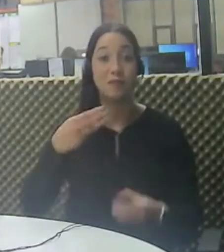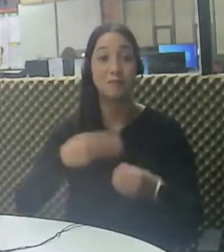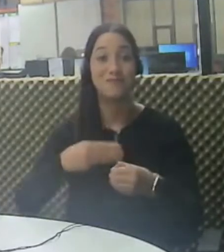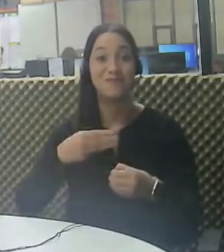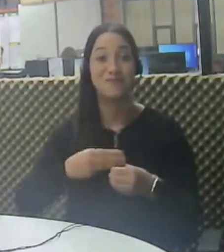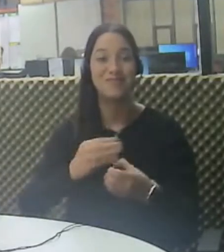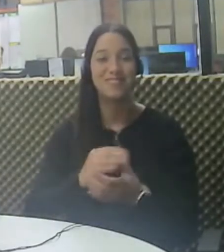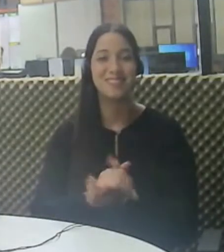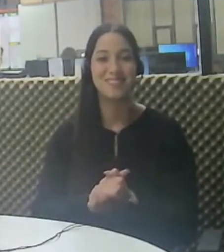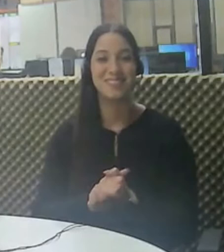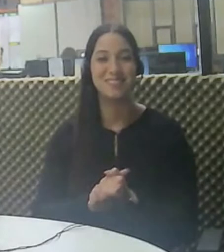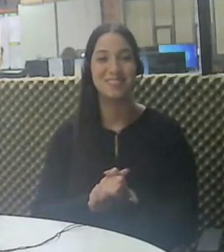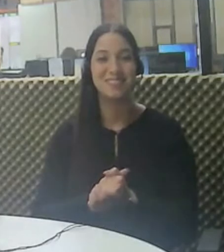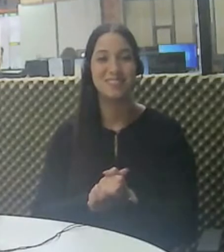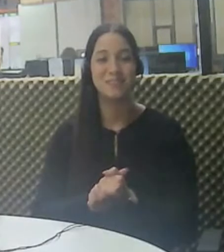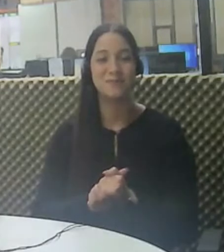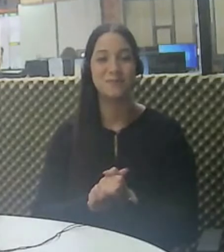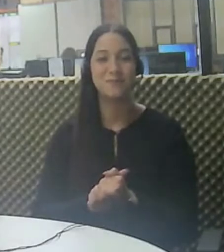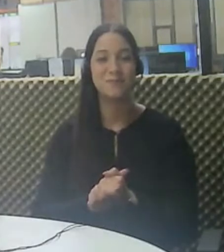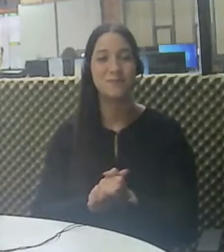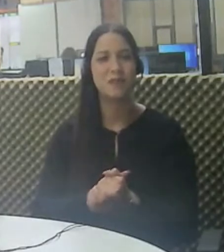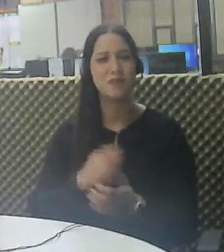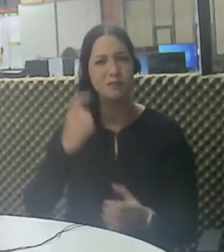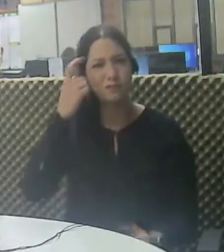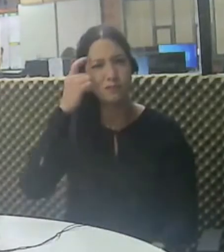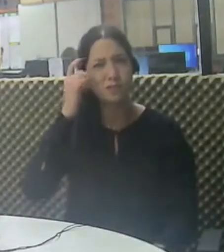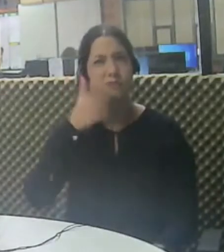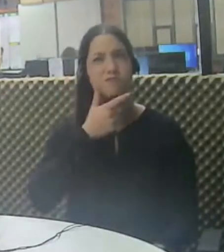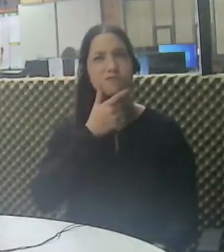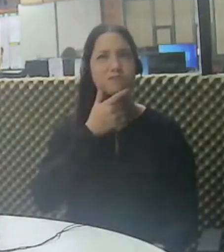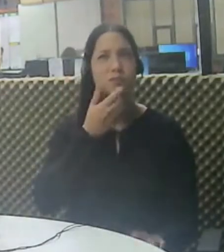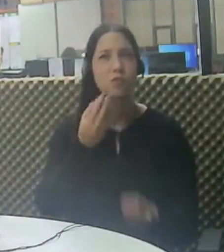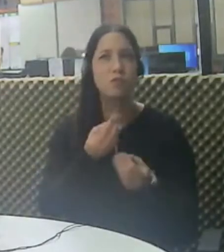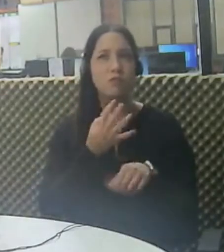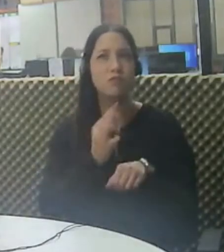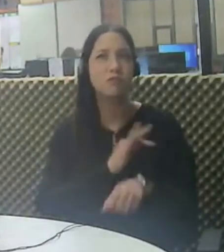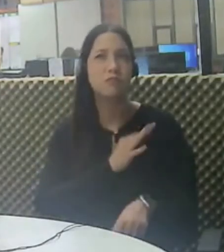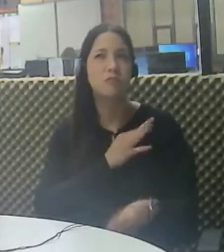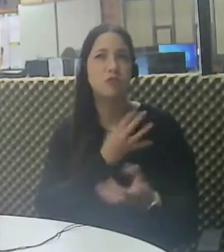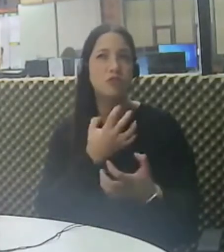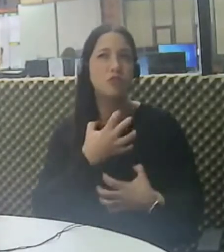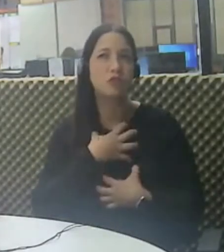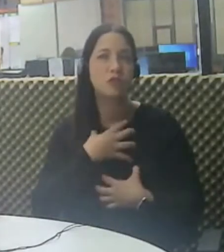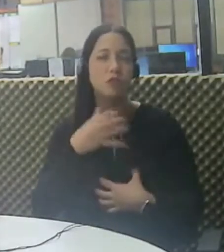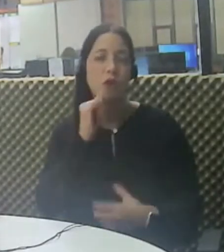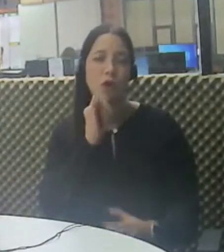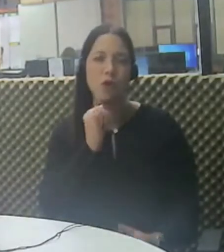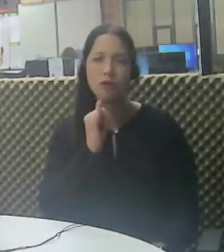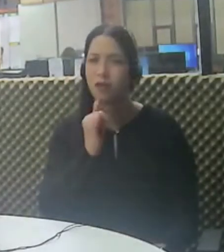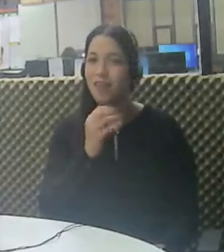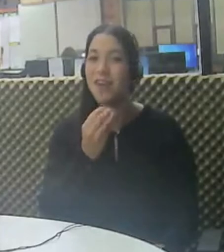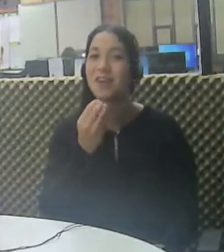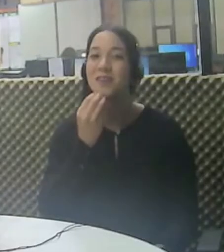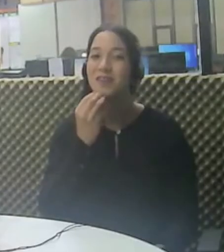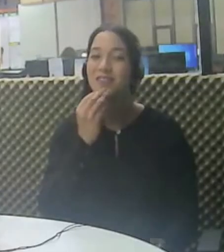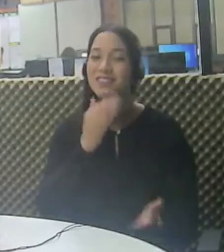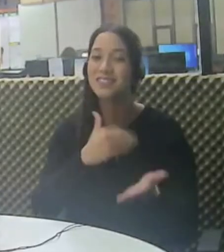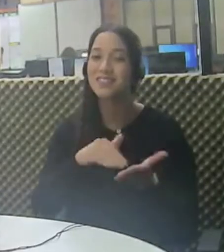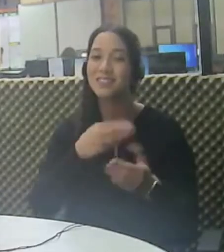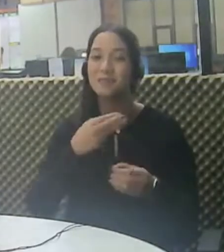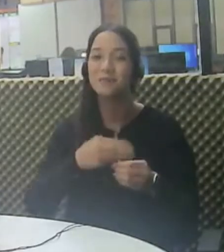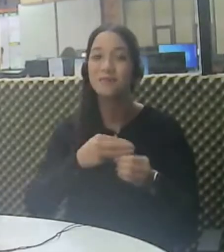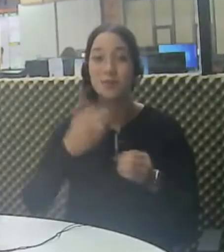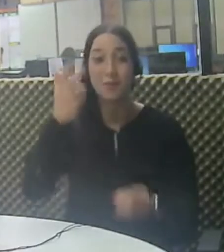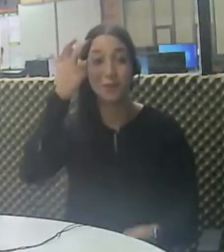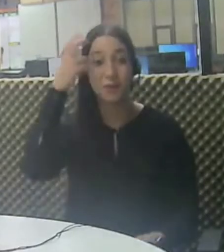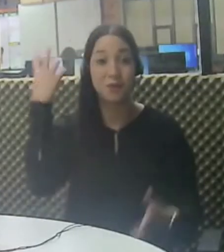Pública Municipal. Já pensou em aprender as técnicas para a contação de histórias? tem a oportunidade da Secretaria Municipal